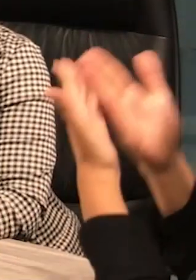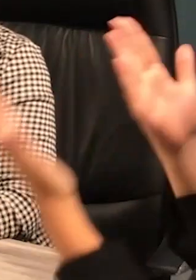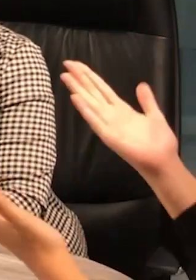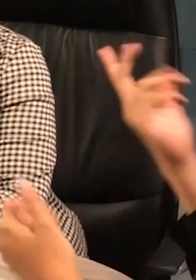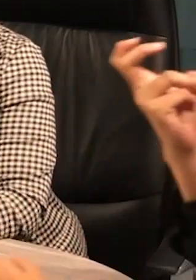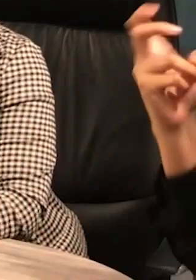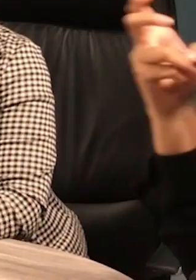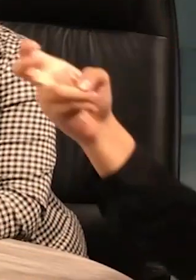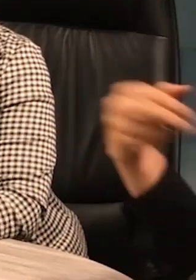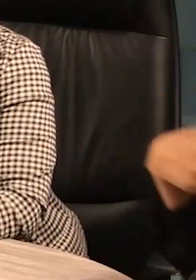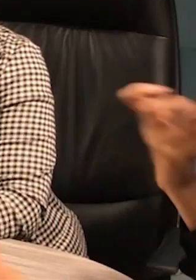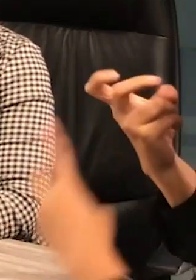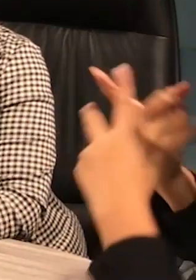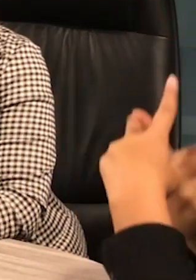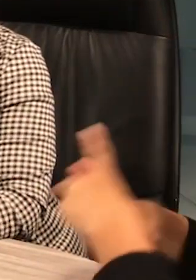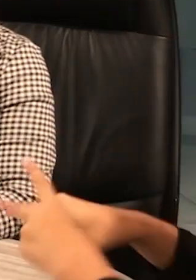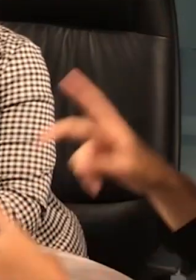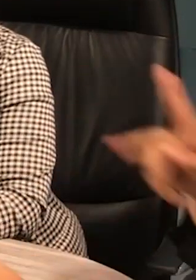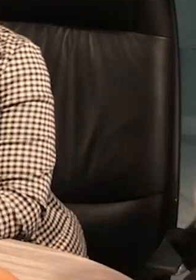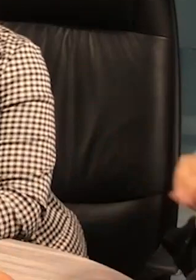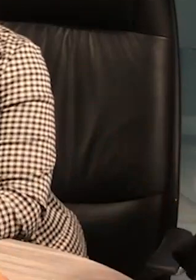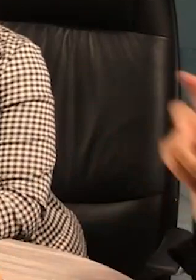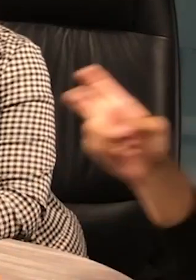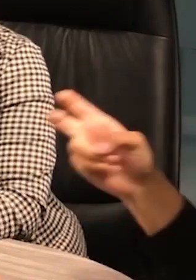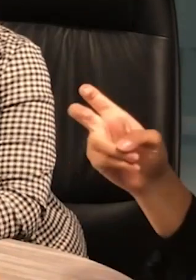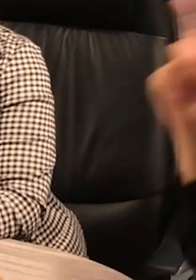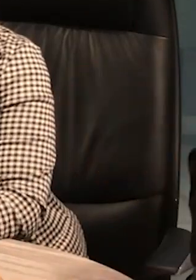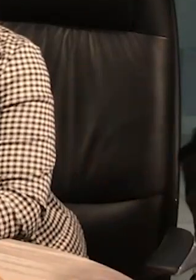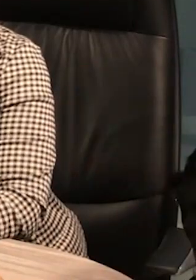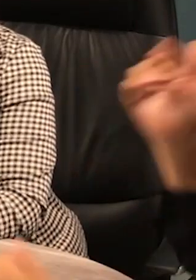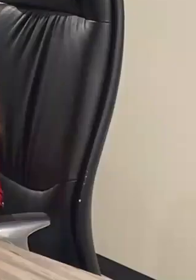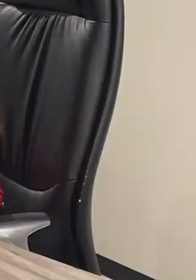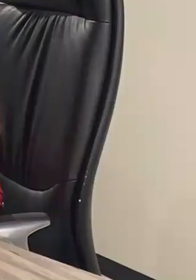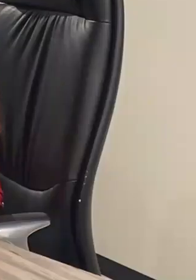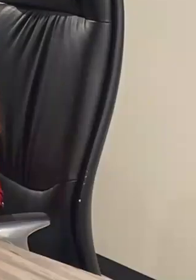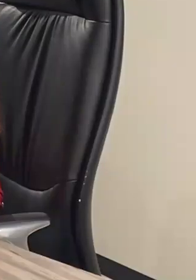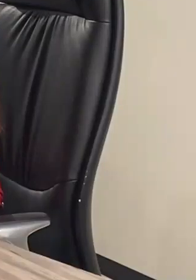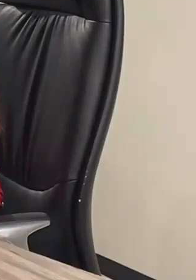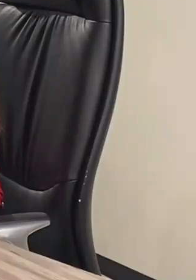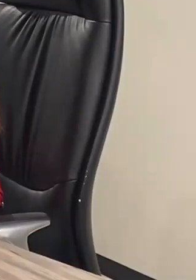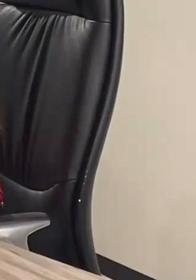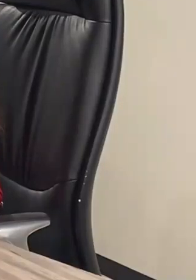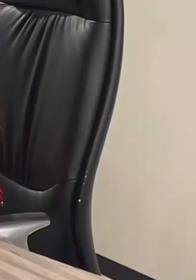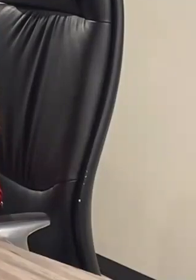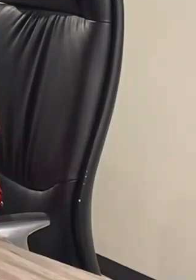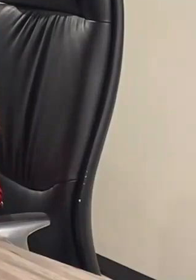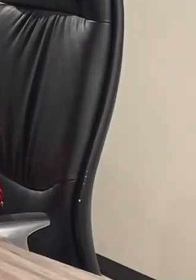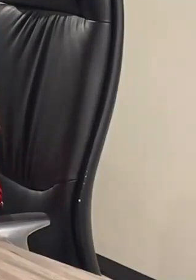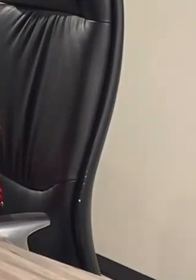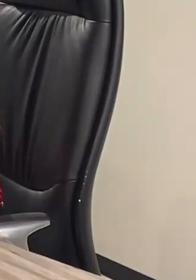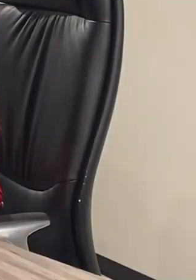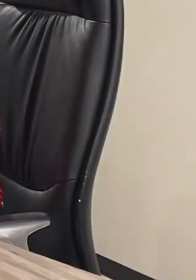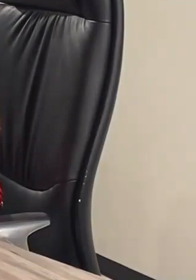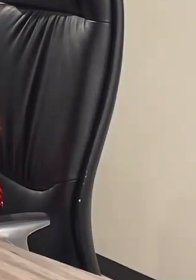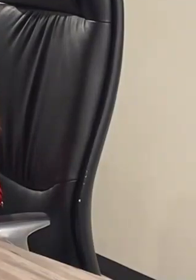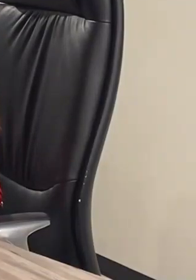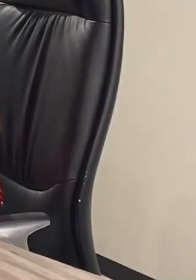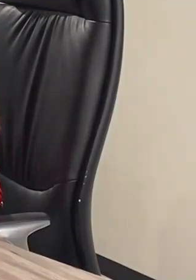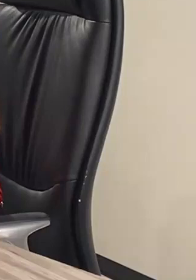bueno, esa fue y es la iniciativa que yo entregué, y que ojalá si la aprueben,